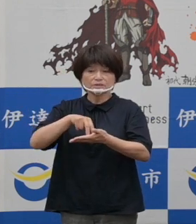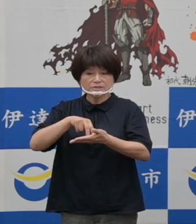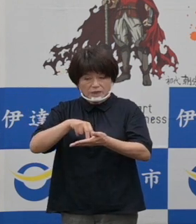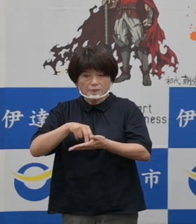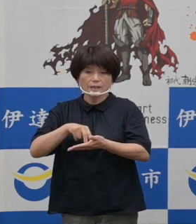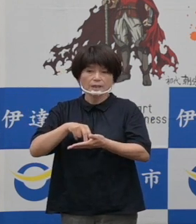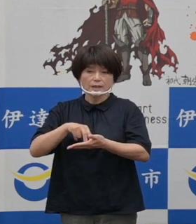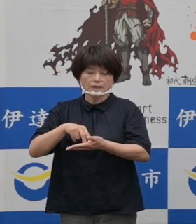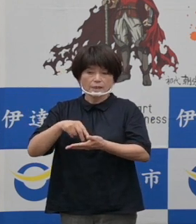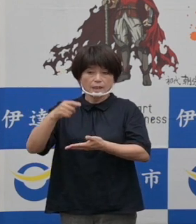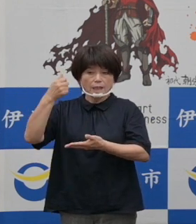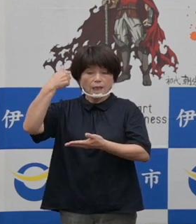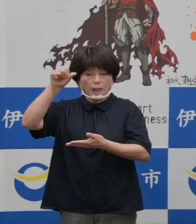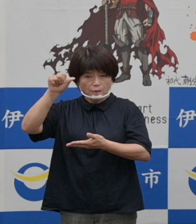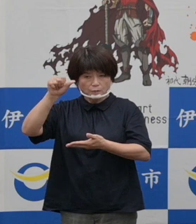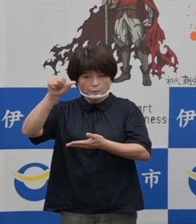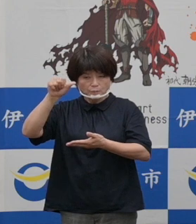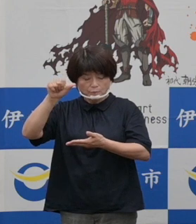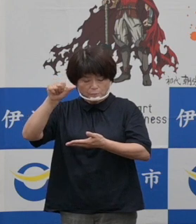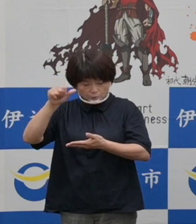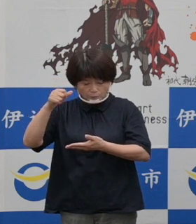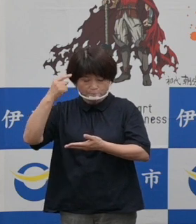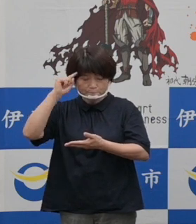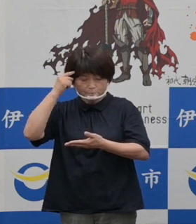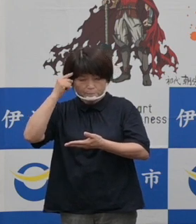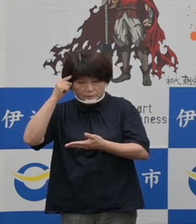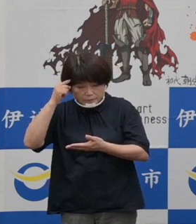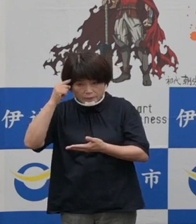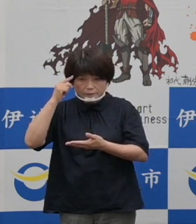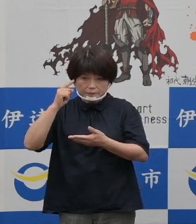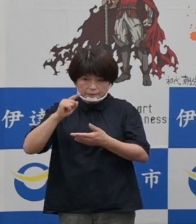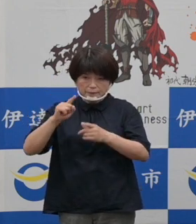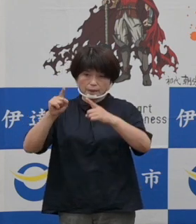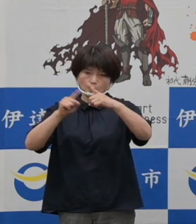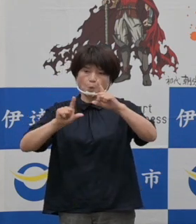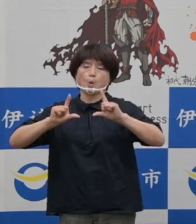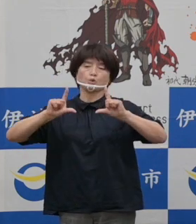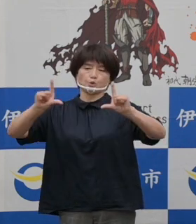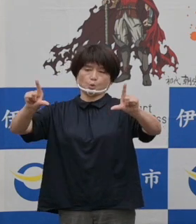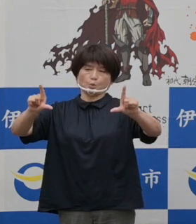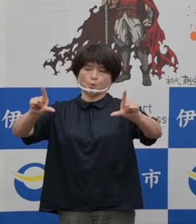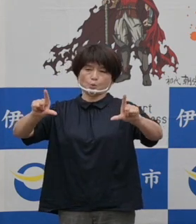案して公表していくというようなことになってくると思います。